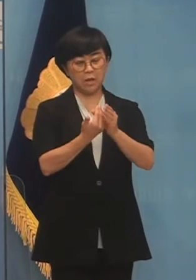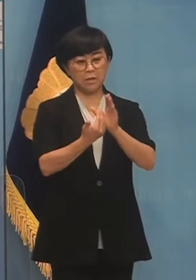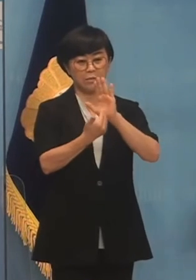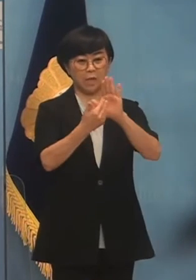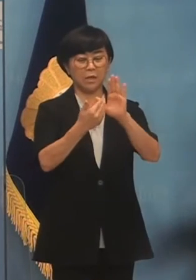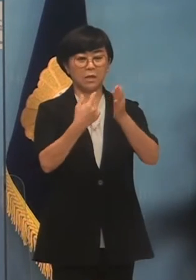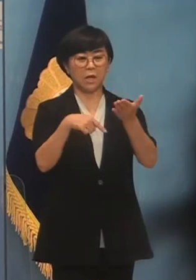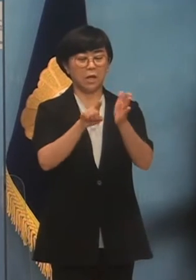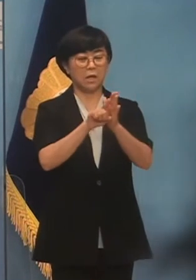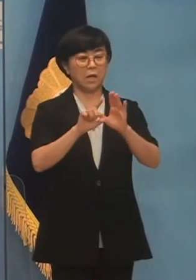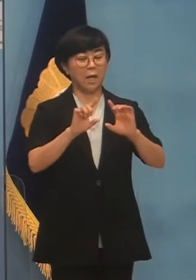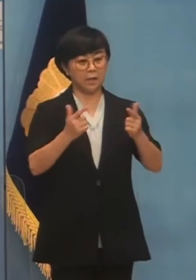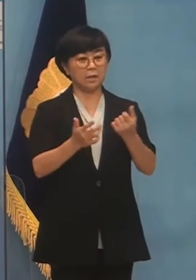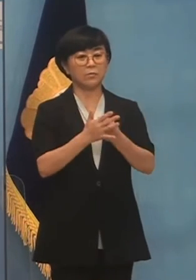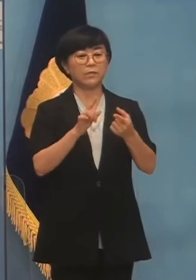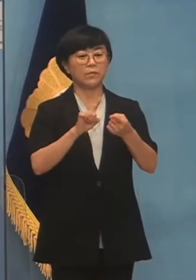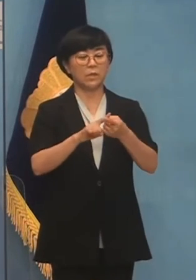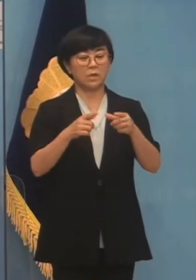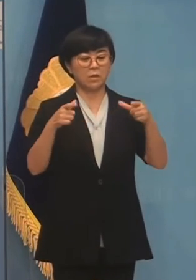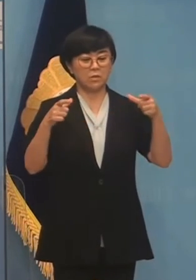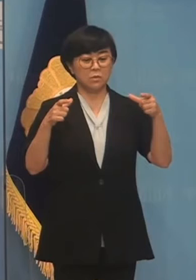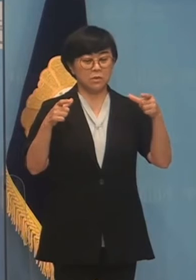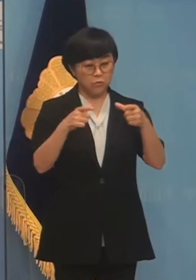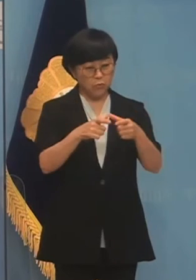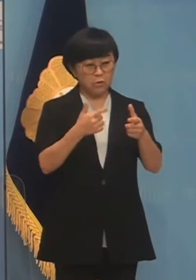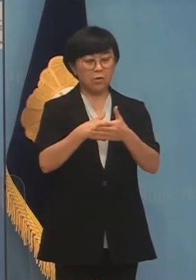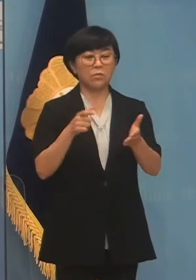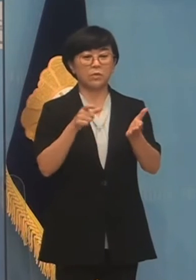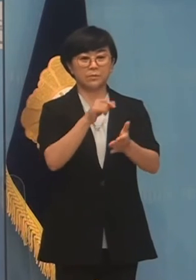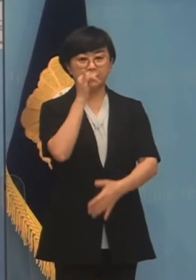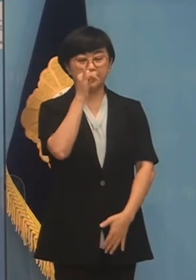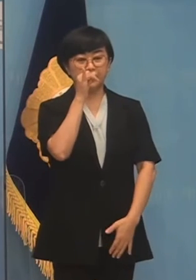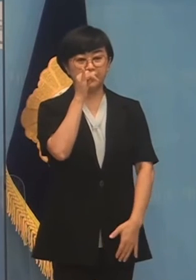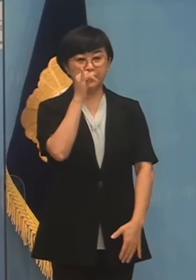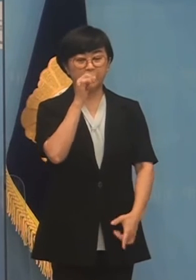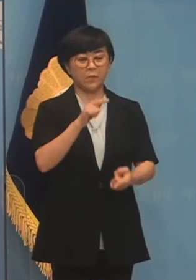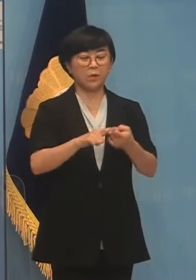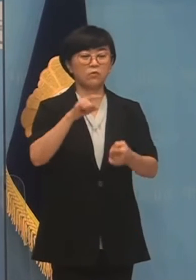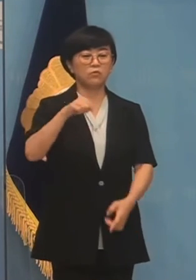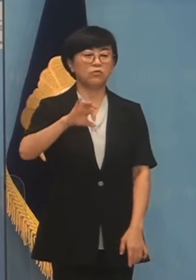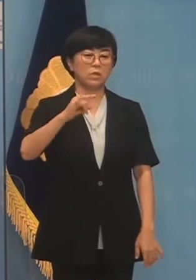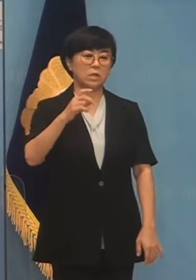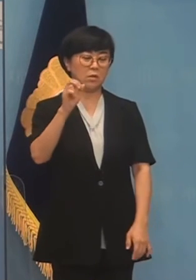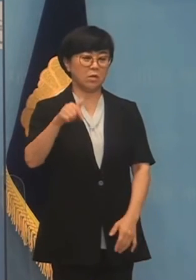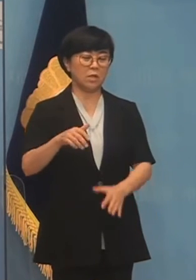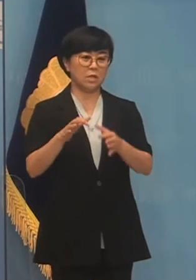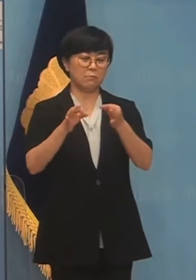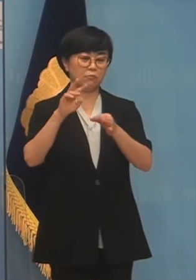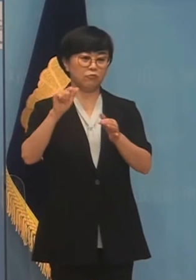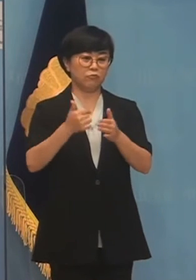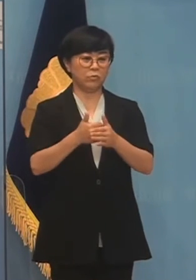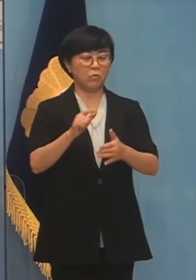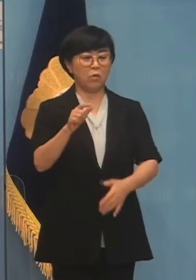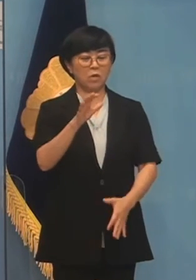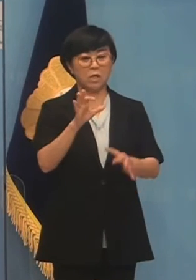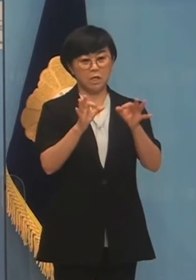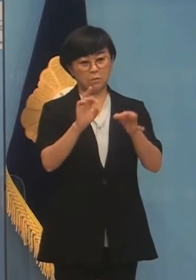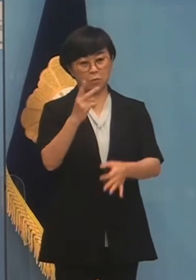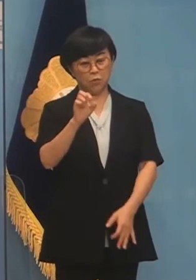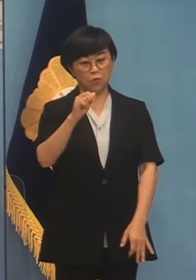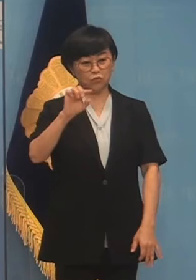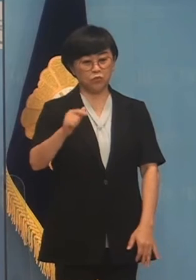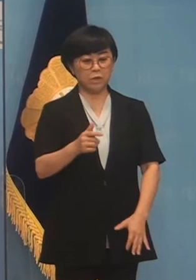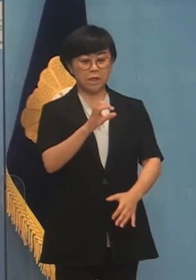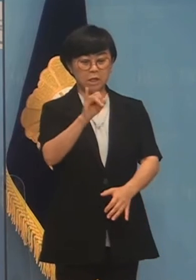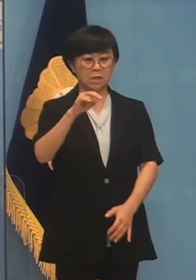보건에 관한 인력으로 협소하게 규정하고 있습니다. 부여 김군, 해안하력 김용준,